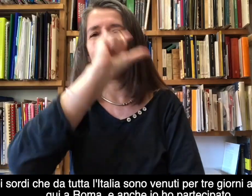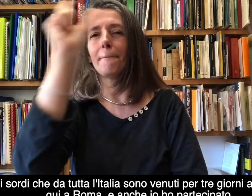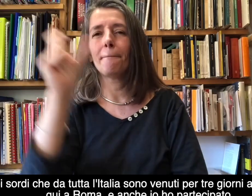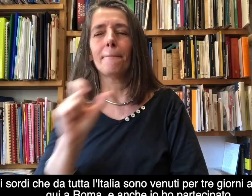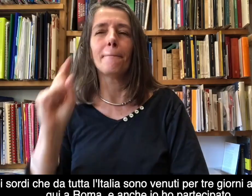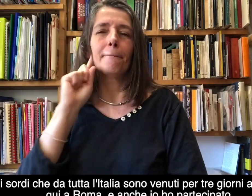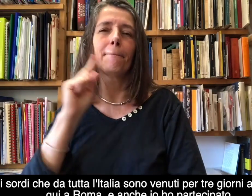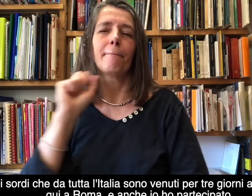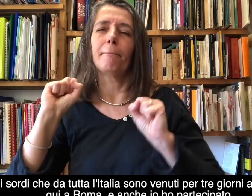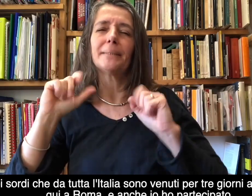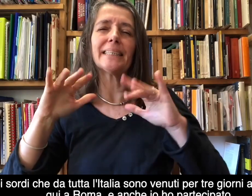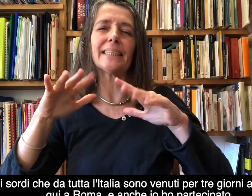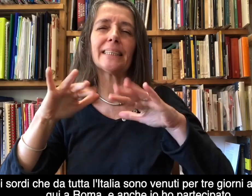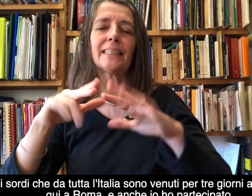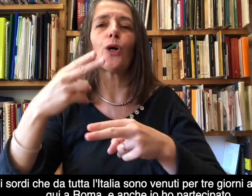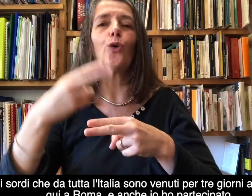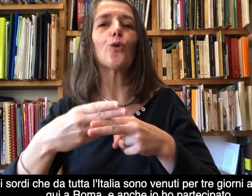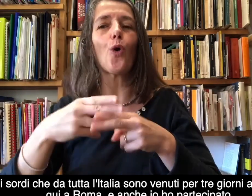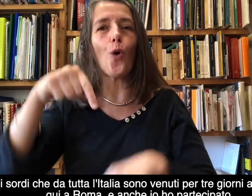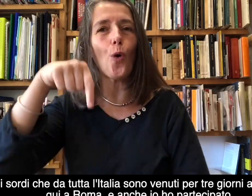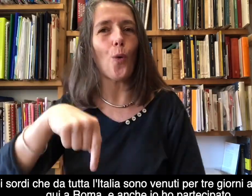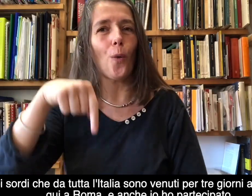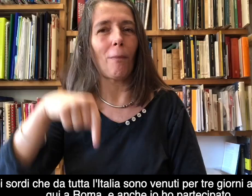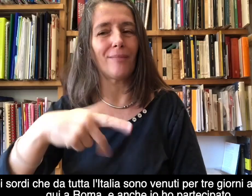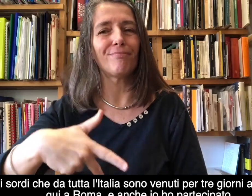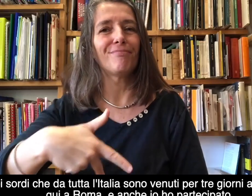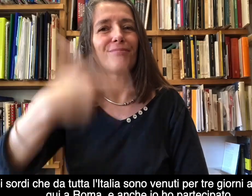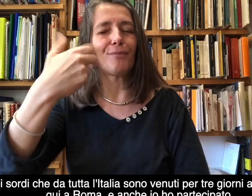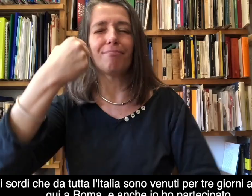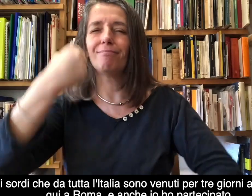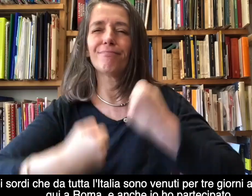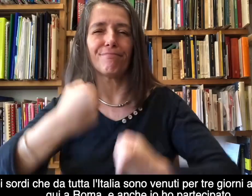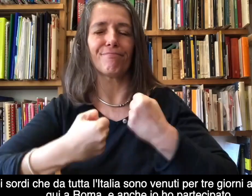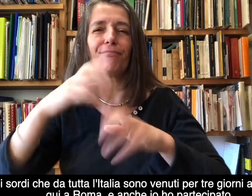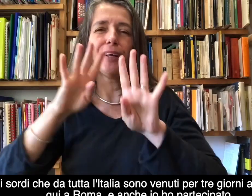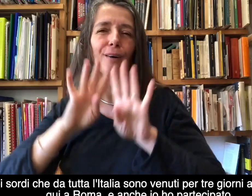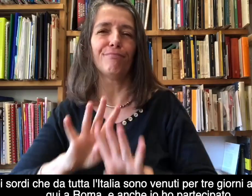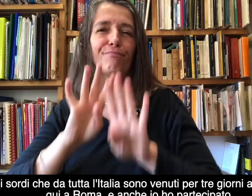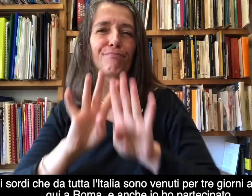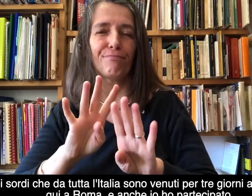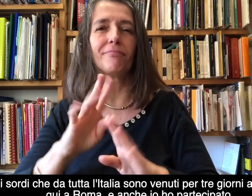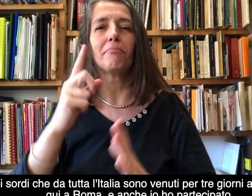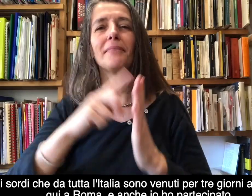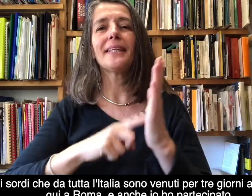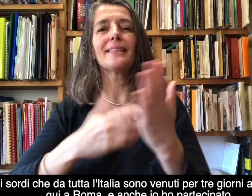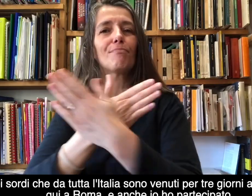durante le proteste dei sordi che da tutta italia sono venuti a roma per tre giorni a maggio e